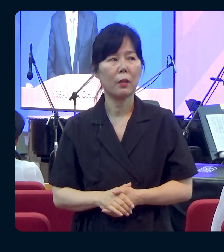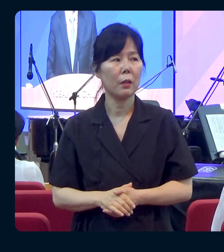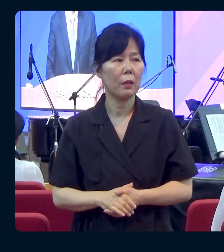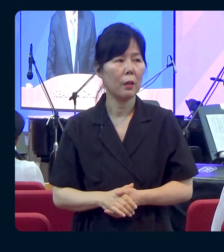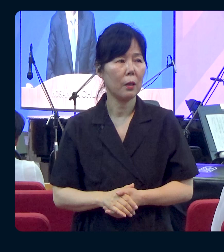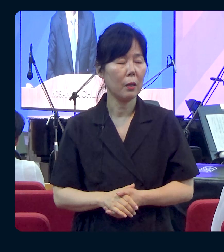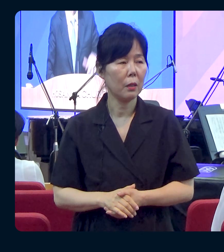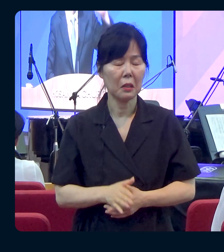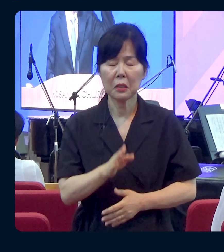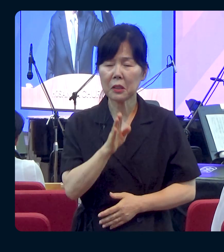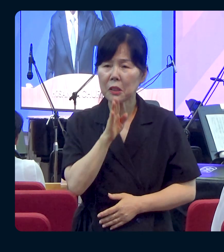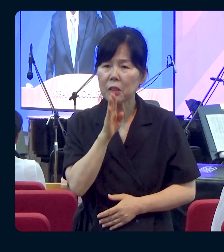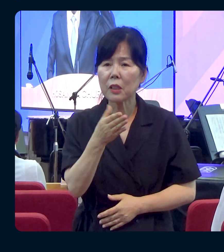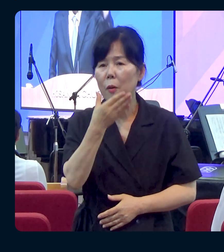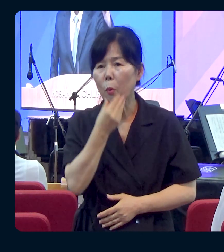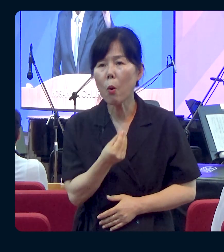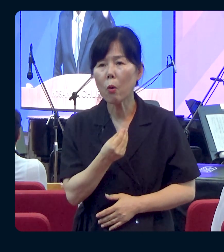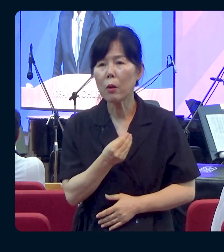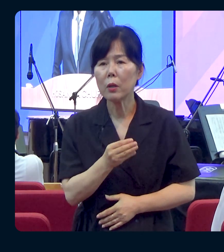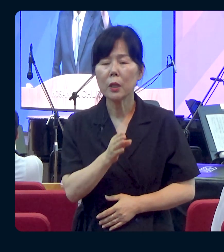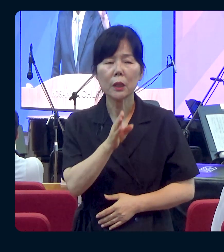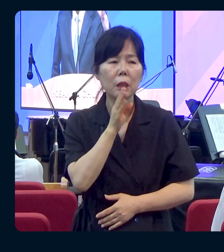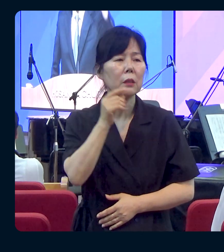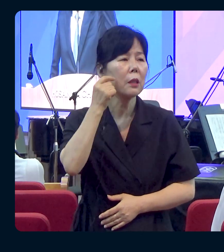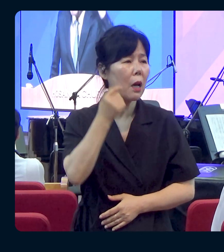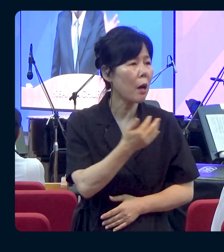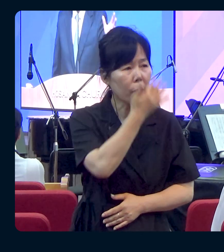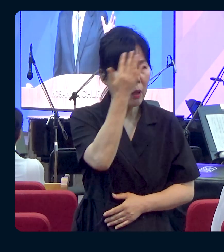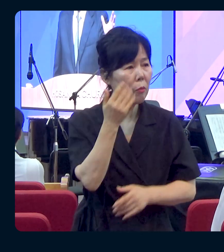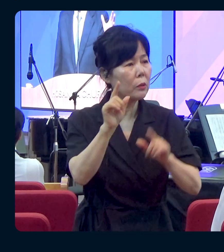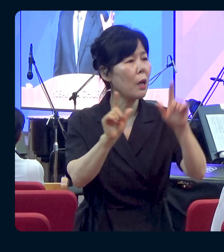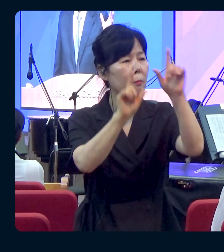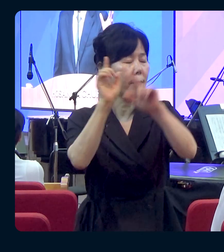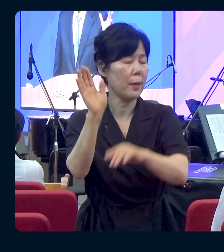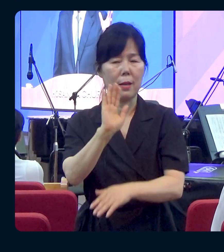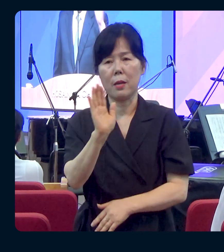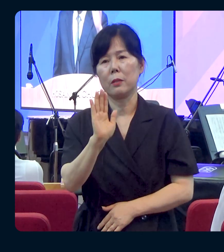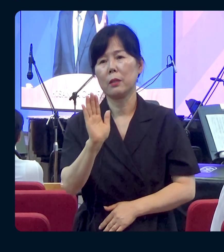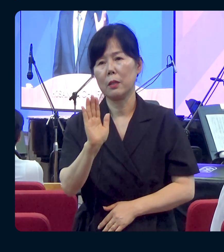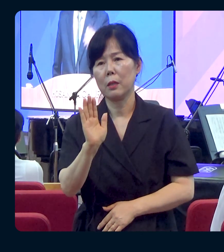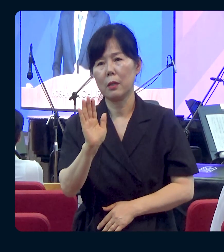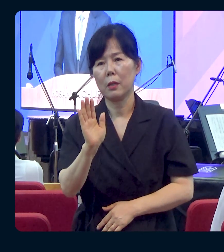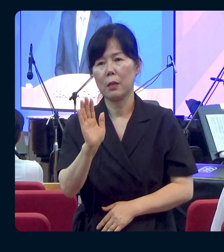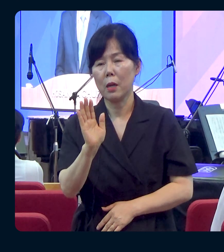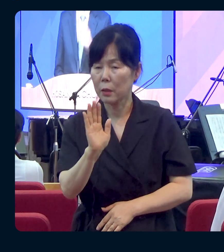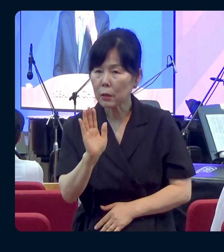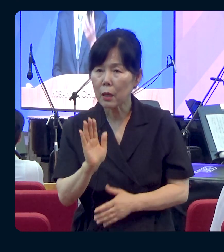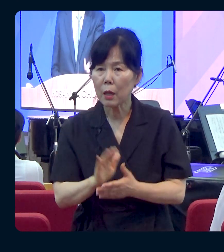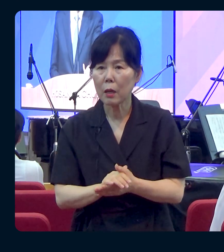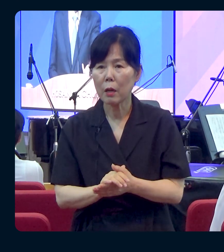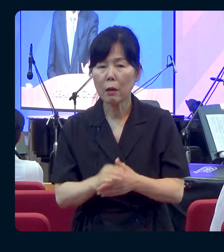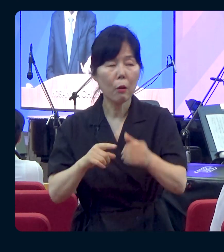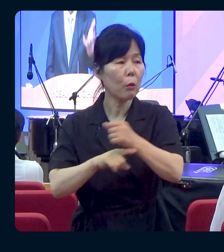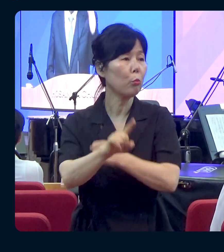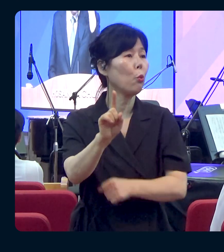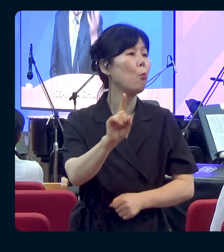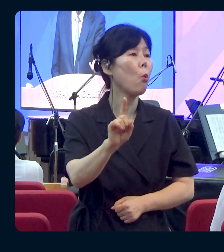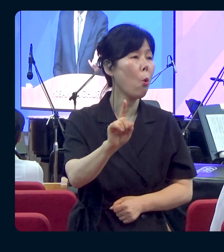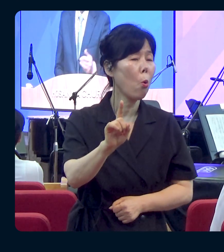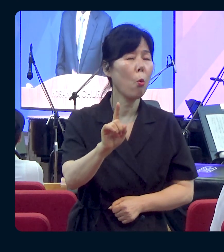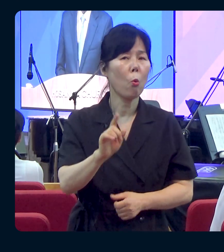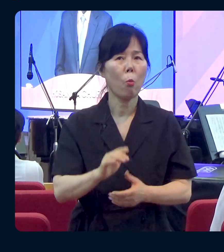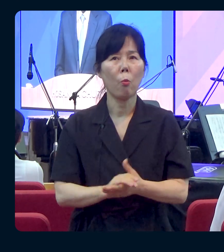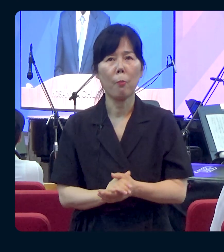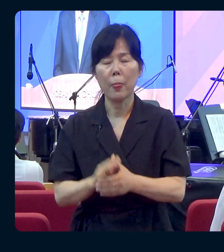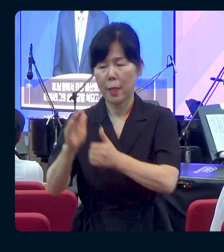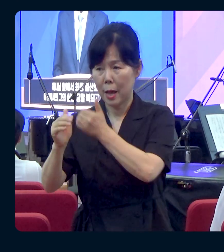아니거든요. 그건 절대로 진정으로 그 인생을 아름답게 잘 산 것이 아니니까. 그게 아니죠. 그럼 이게